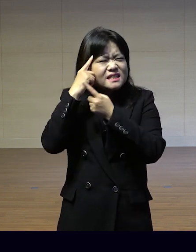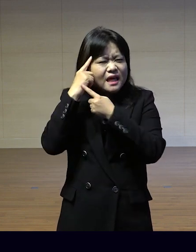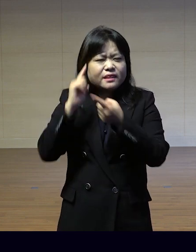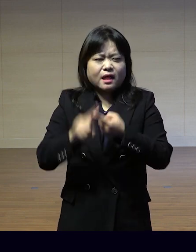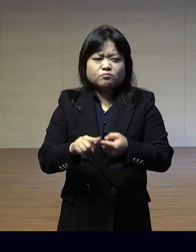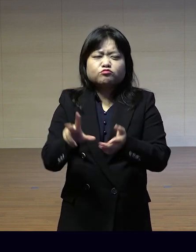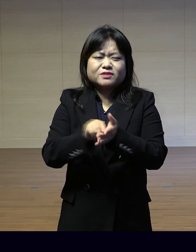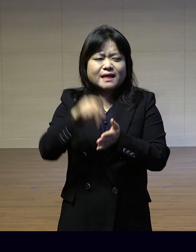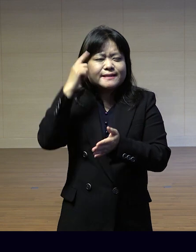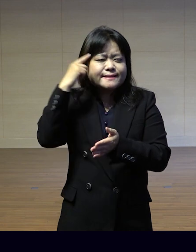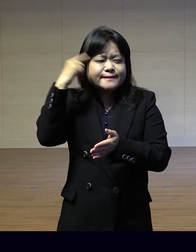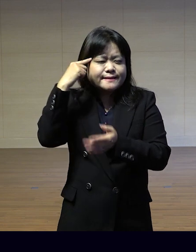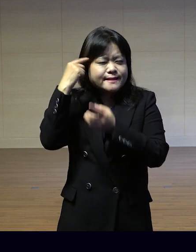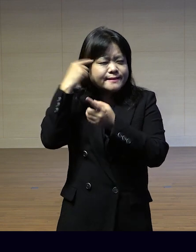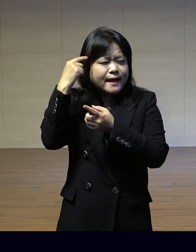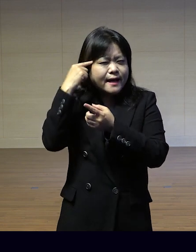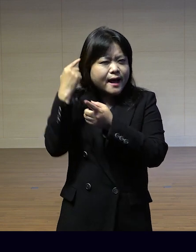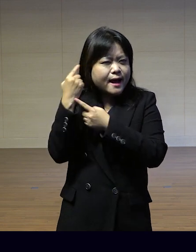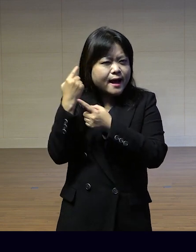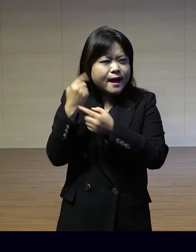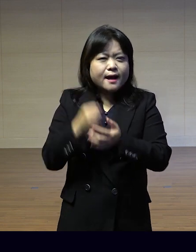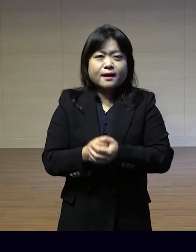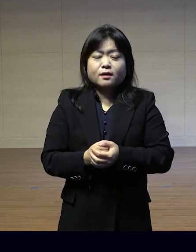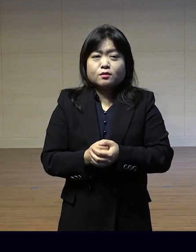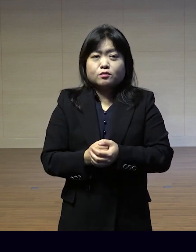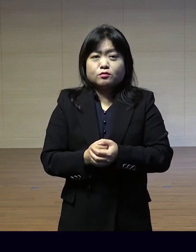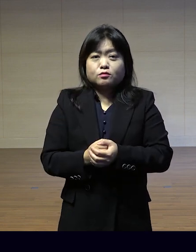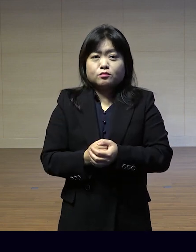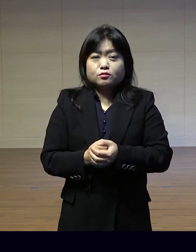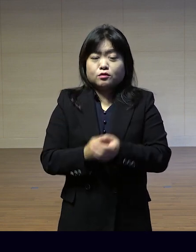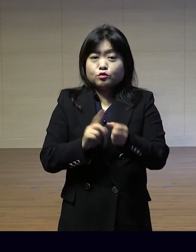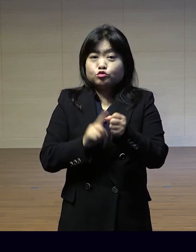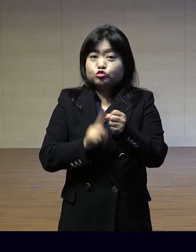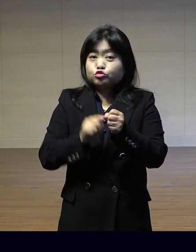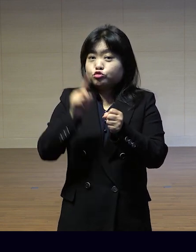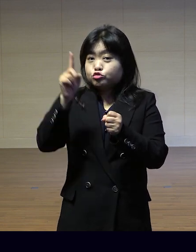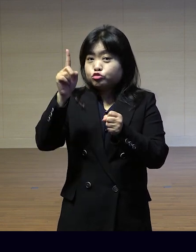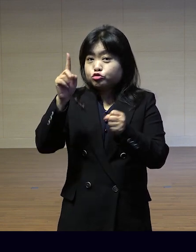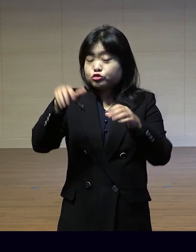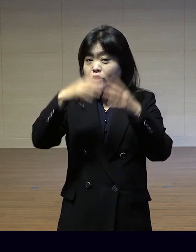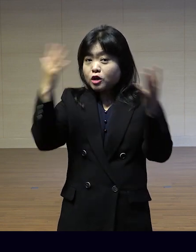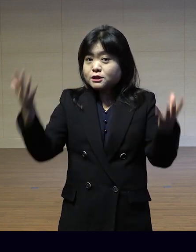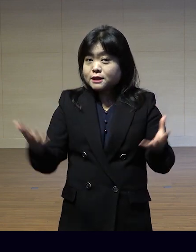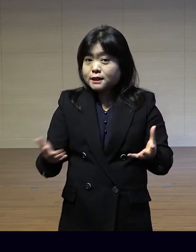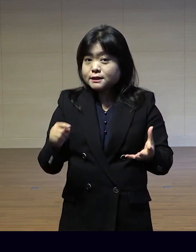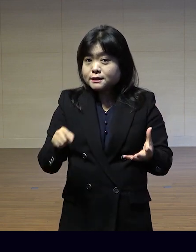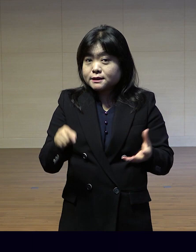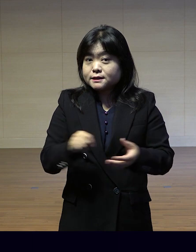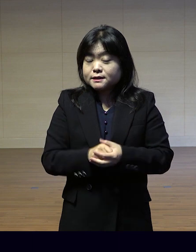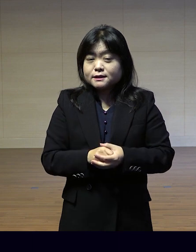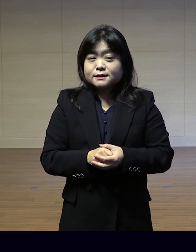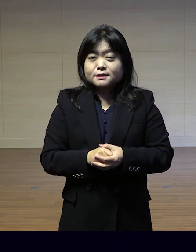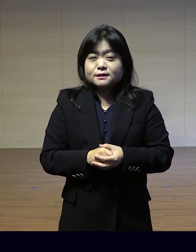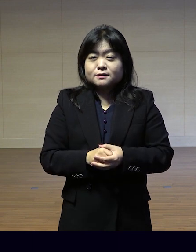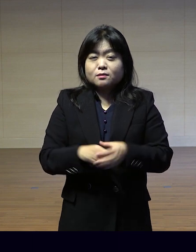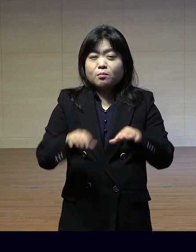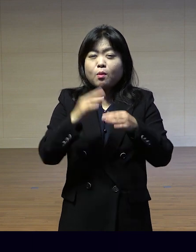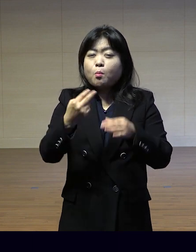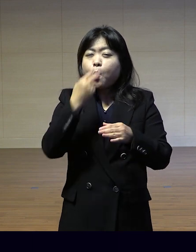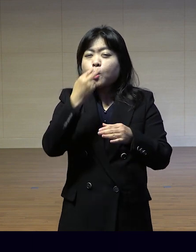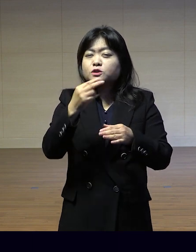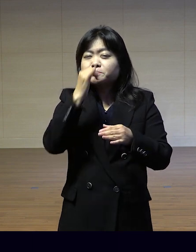인식에. 그럼 우주 전체만요. 미안한데요. 그럼 모든 그 목숨